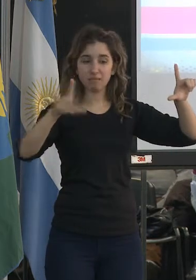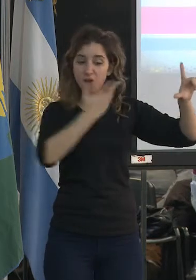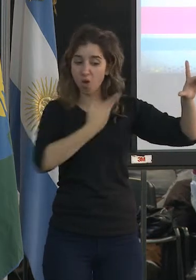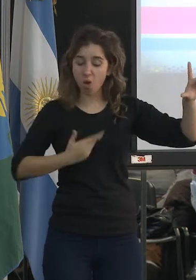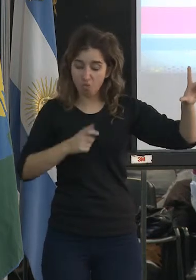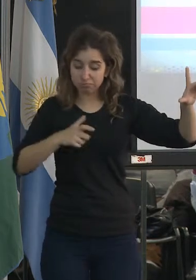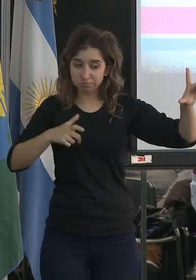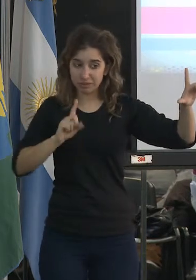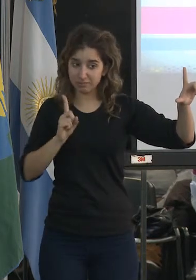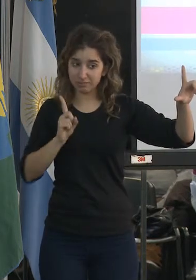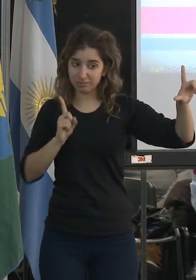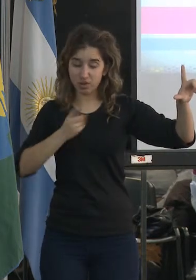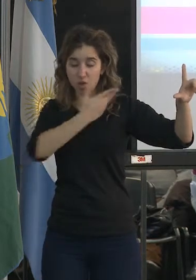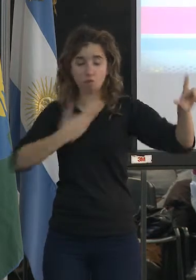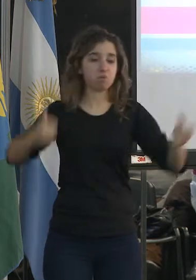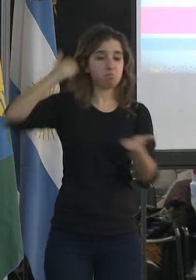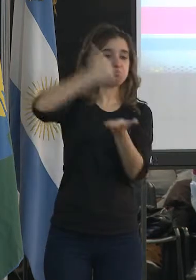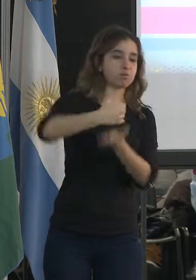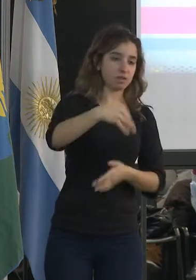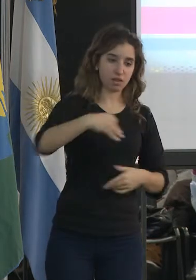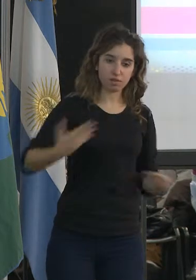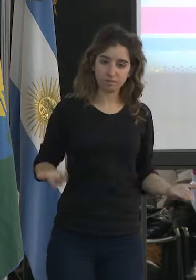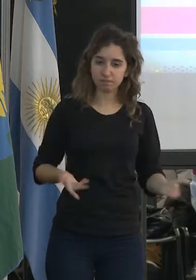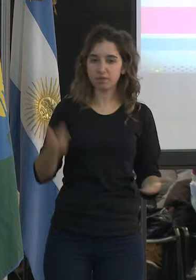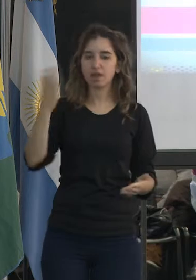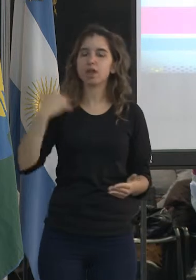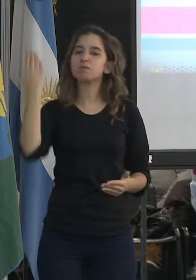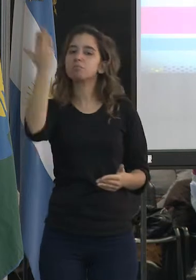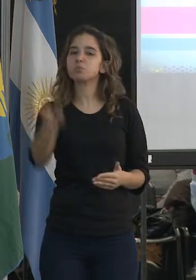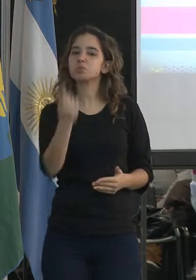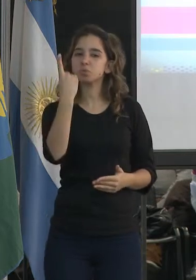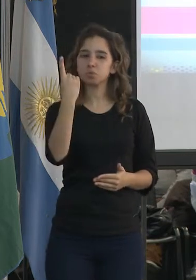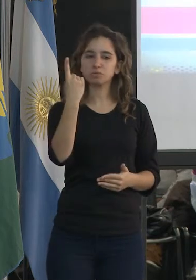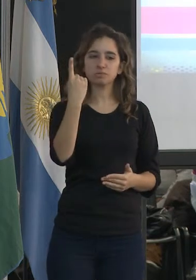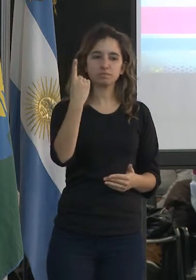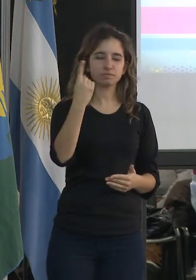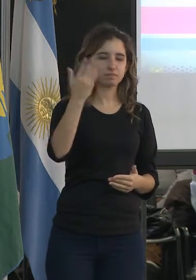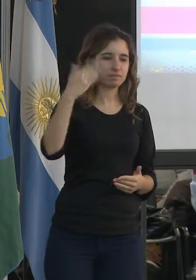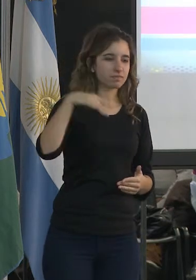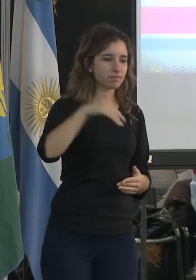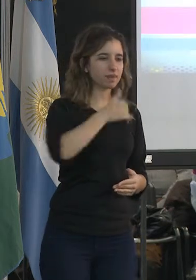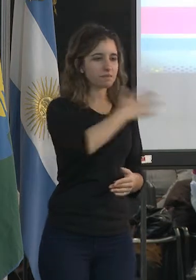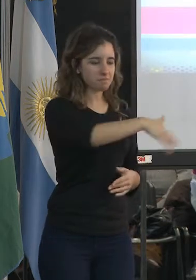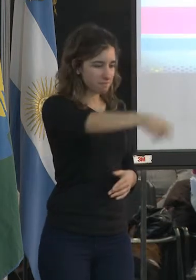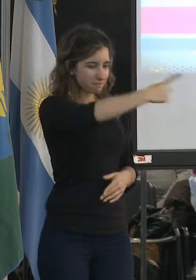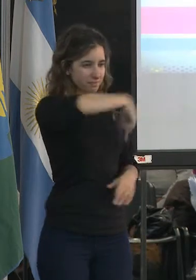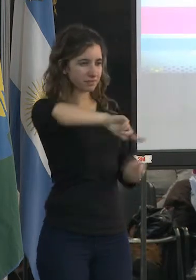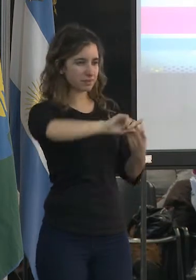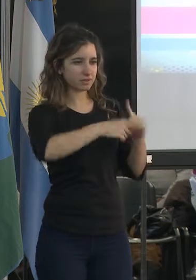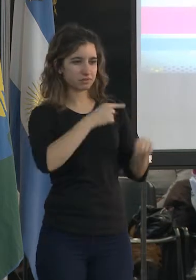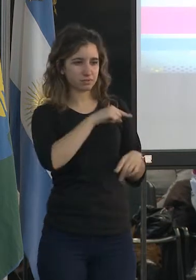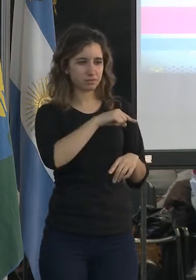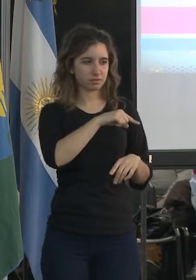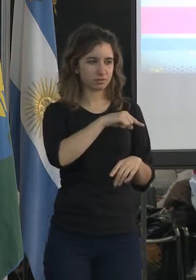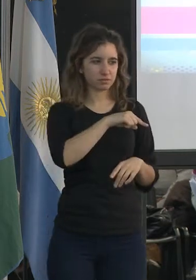Estado. El Estado tiene que estar presente. Recién reclamaba un compañero de la costa que él se hacía cargo, si era necesario,